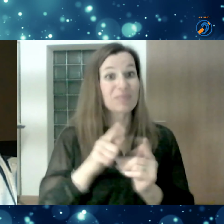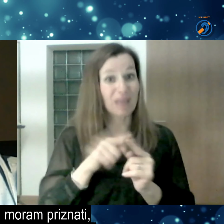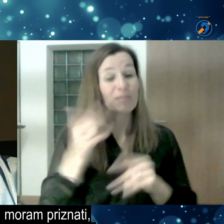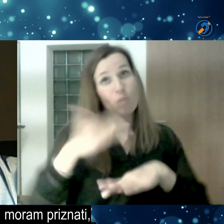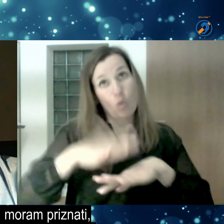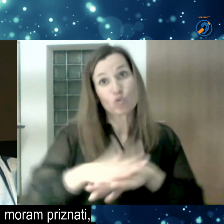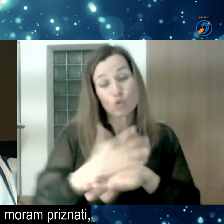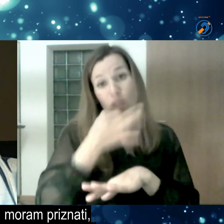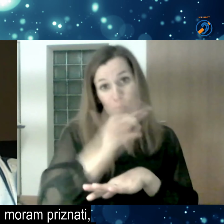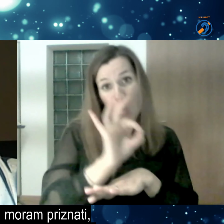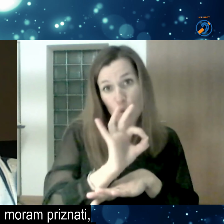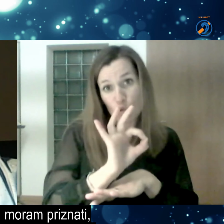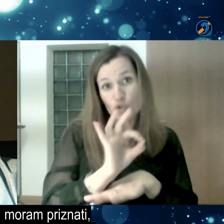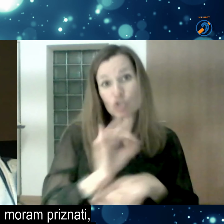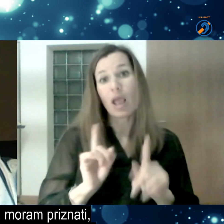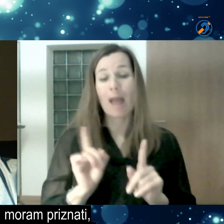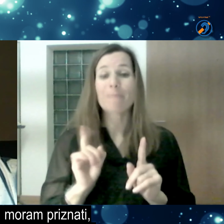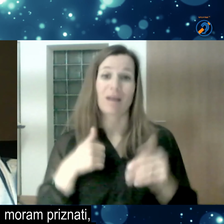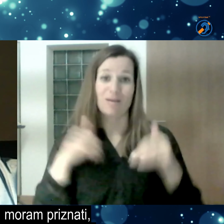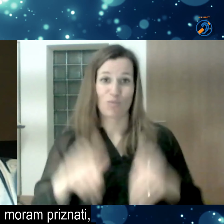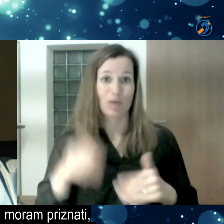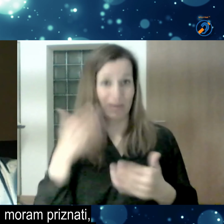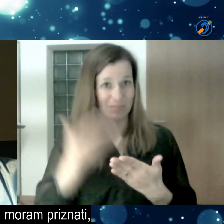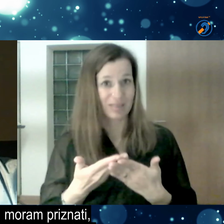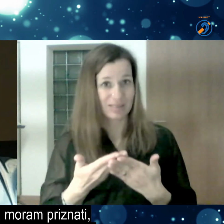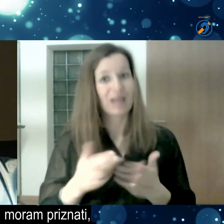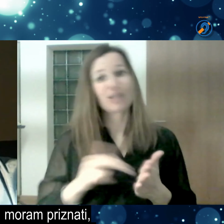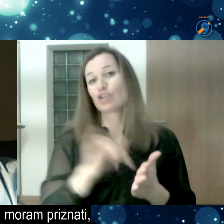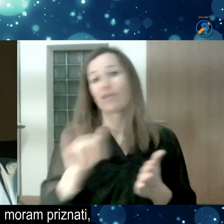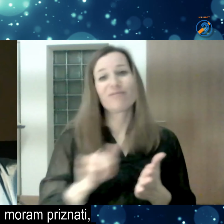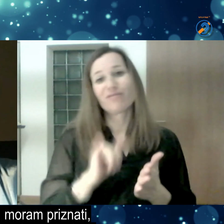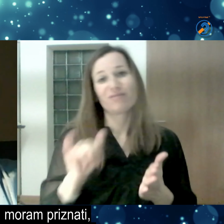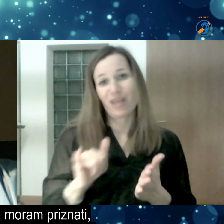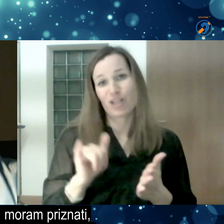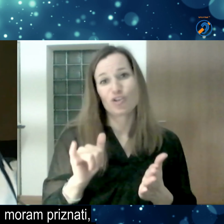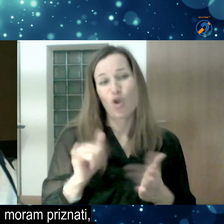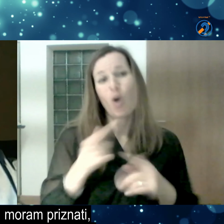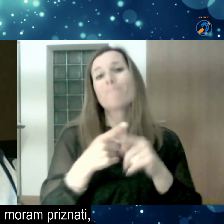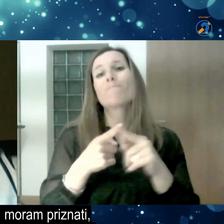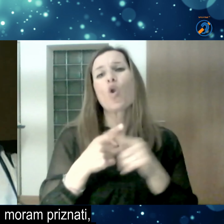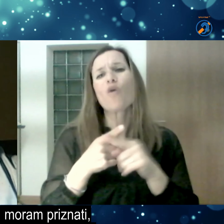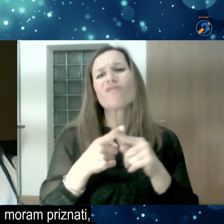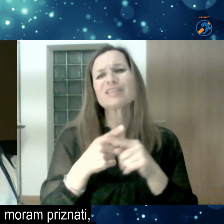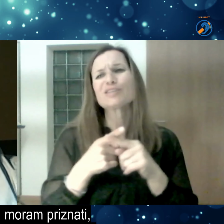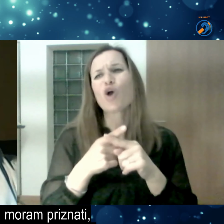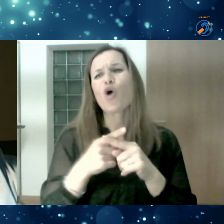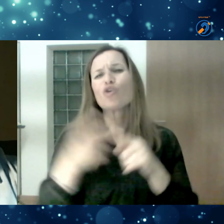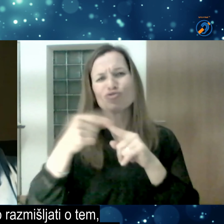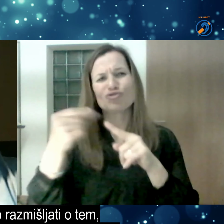boljši, pa vendar moram priznati, da je šlo še vedno pol resnic, ki jih je